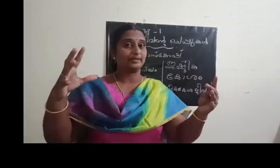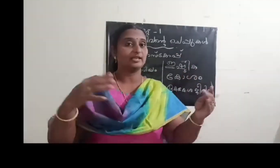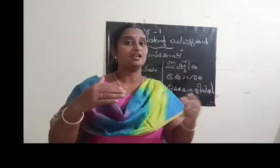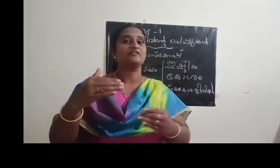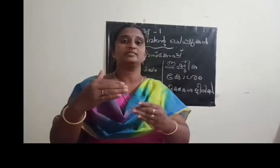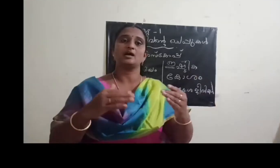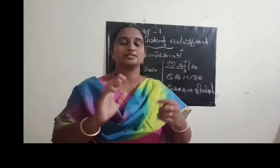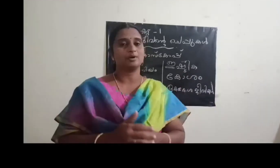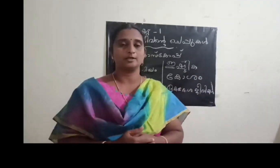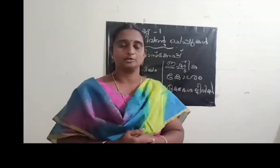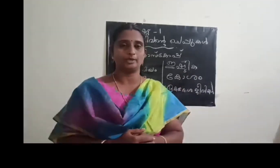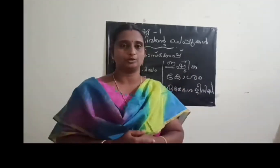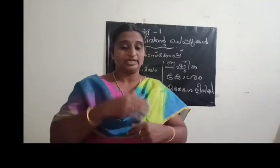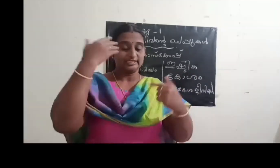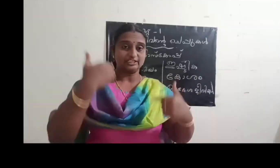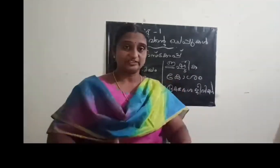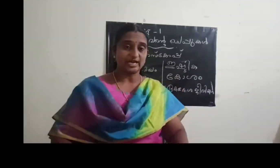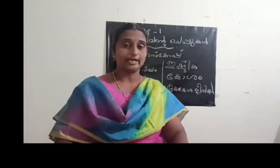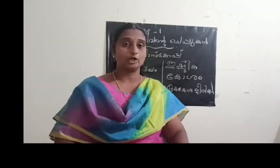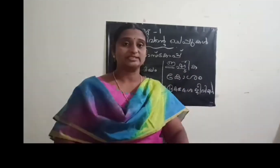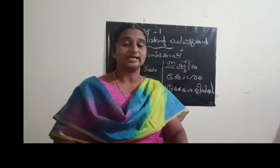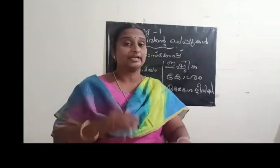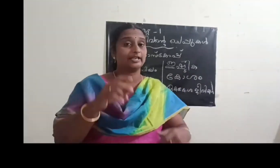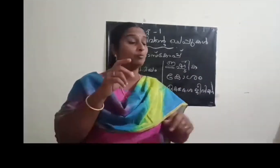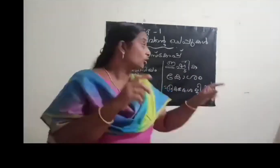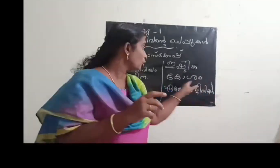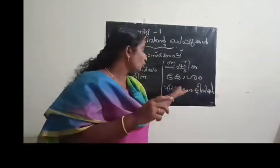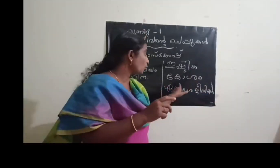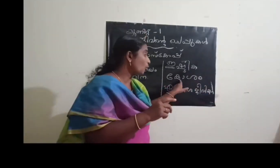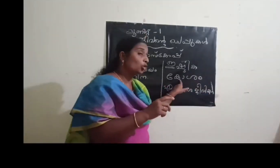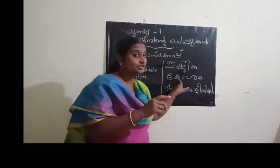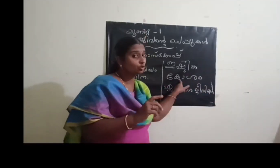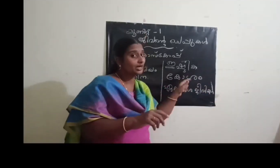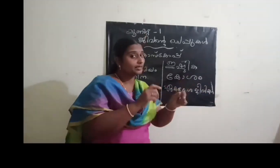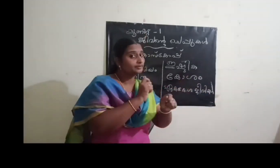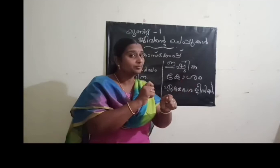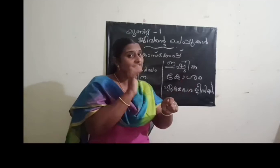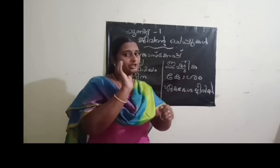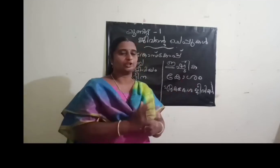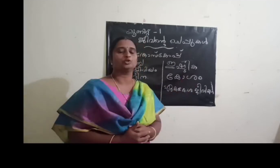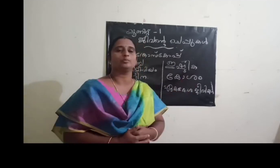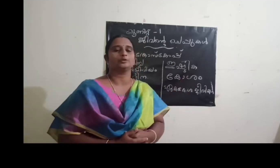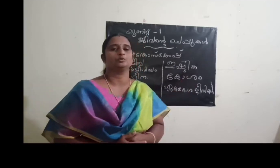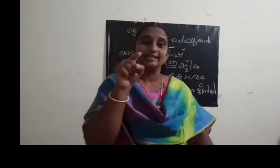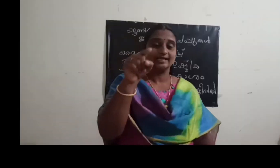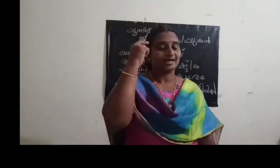വലിപ്പത്തിൽ വ്യത്യാസമാണെന്ന് പറഞ്ഞു ജീവജാലങ്ങളുടെ ശരീരം കോശം കൊണ്ടാണ് നിർമ്മിച്ചിരിക്കുന്നതെന്ന് പറഞ്ഞു